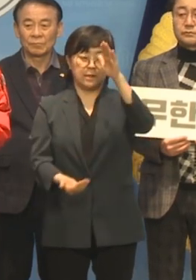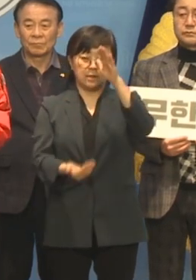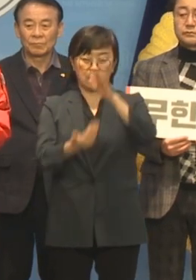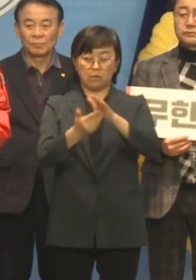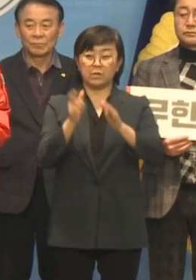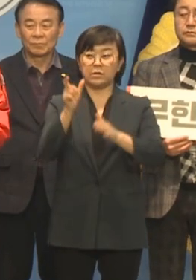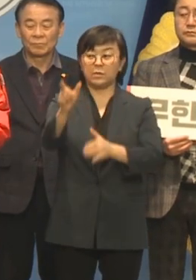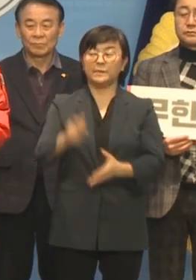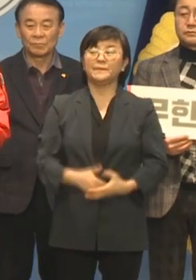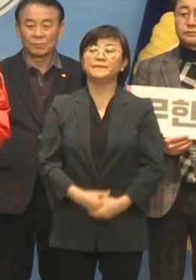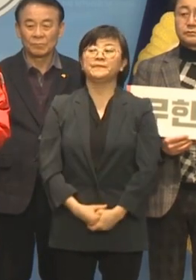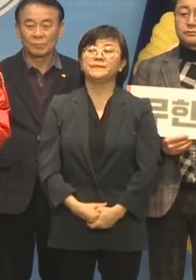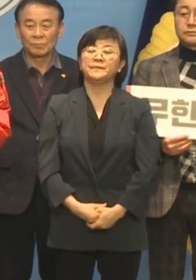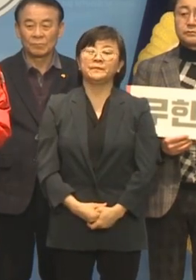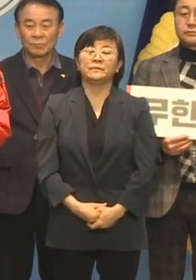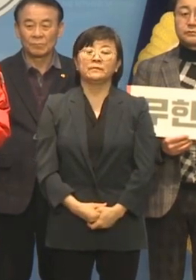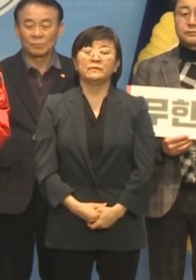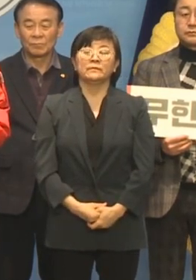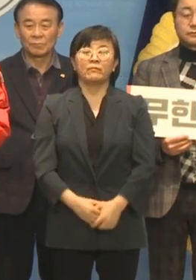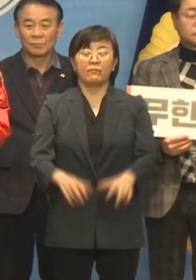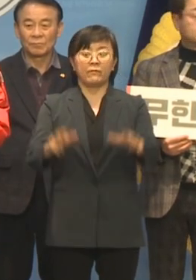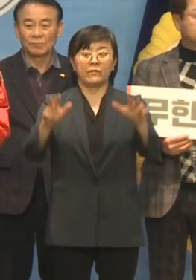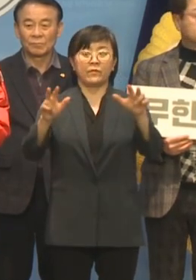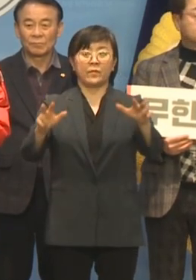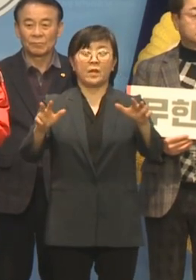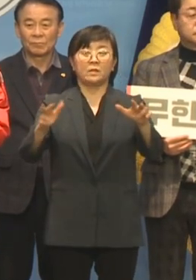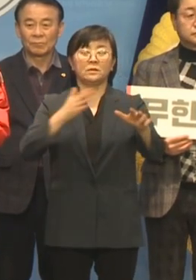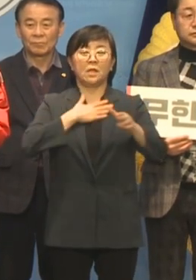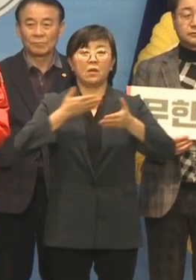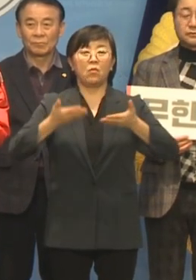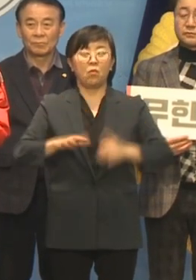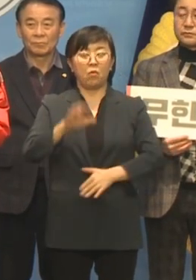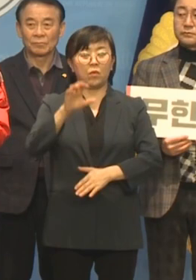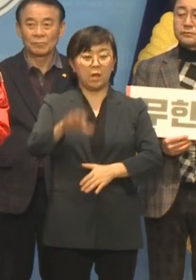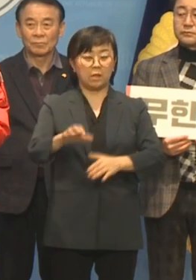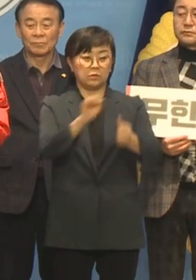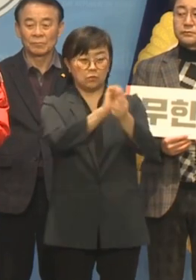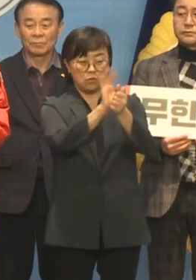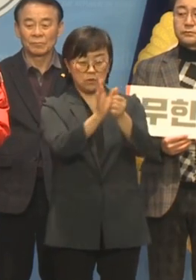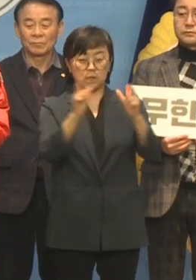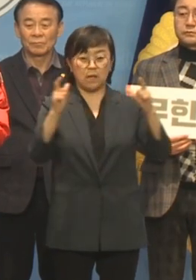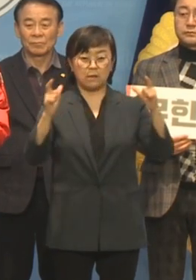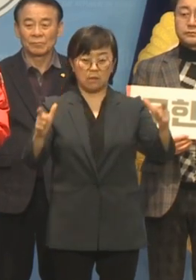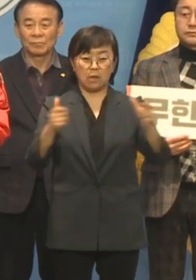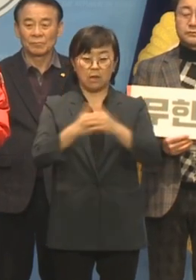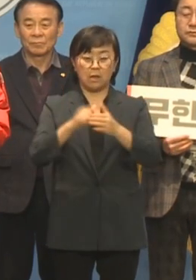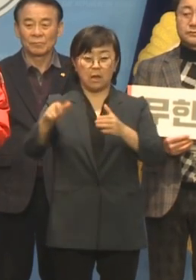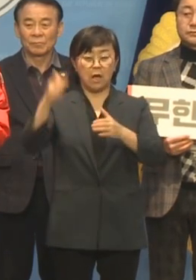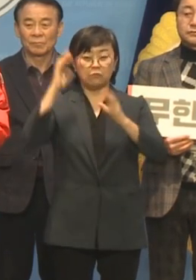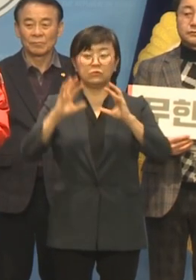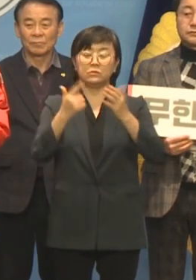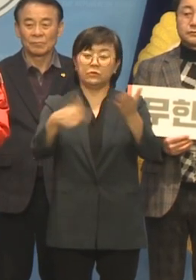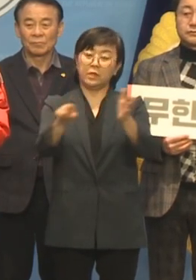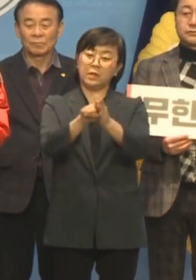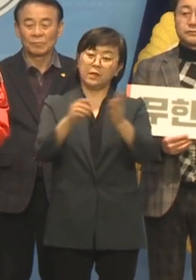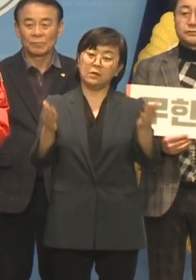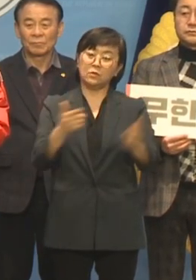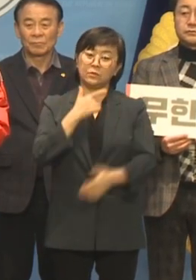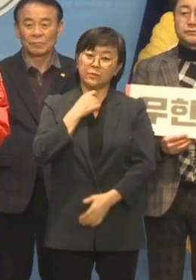최상위권을 기록했습니다. 이제 제 고향 동작과 대한민국을 위해 일하고 싶습니다.